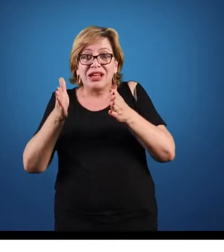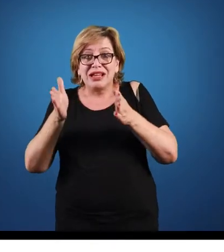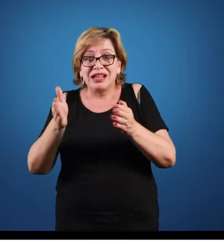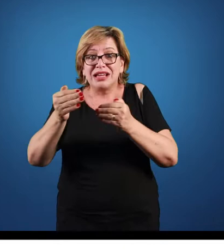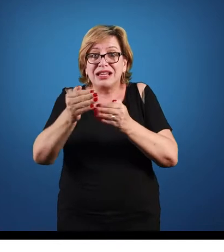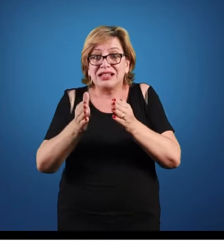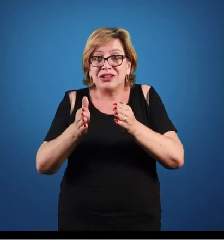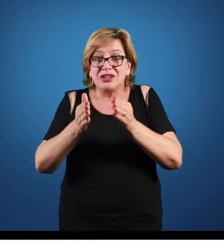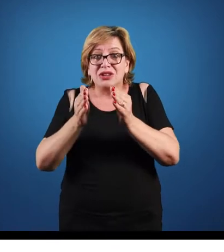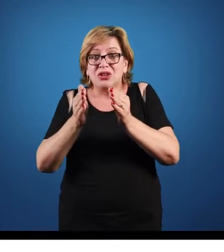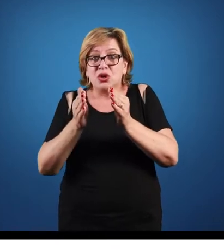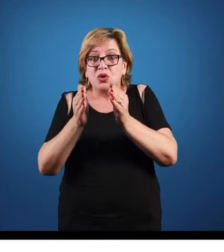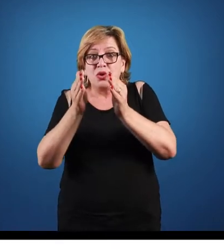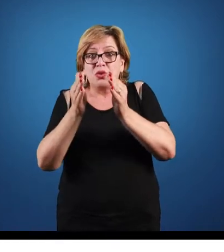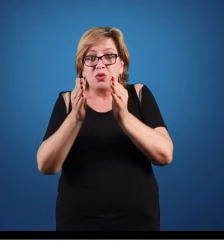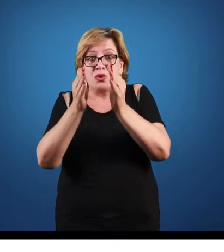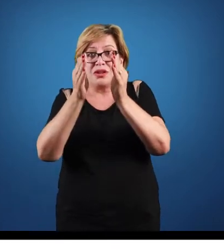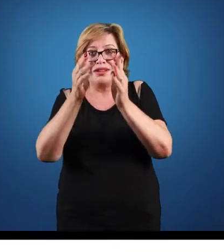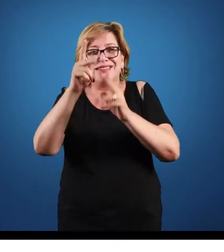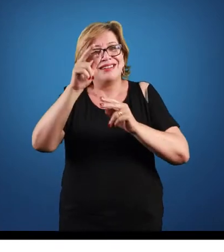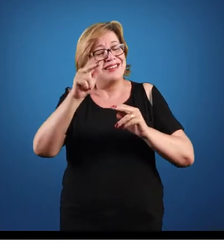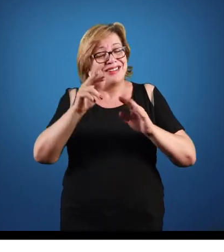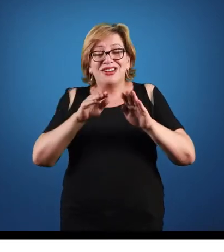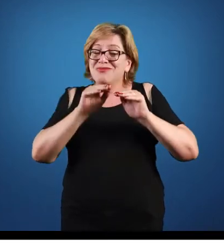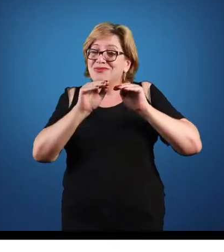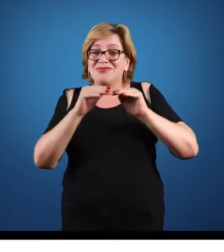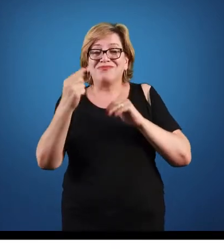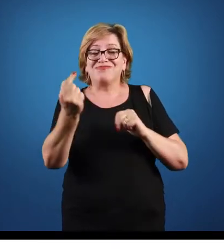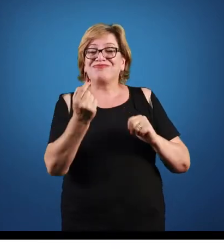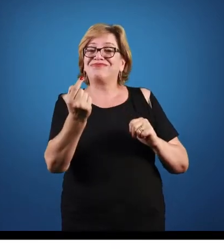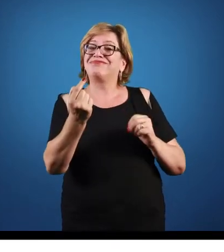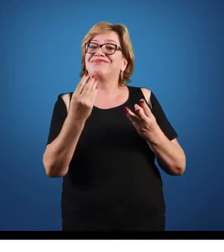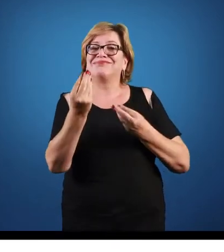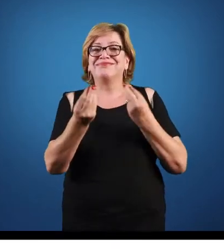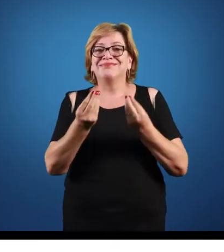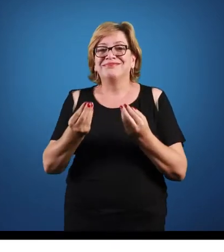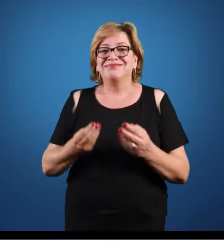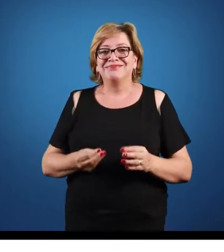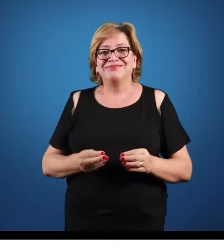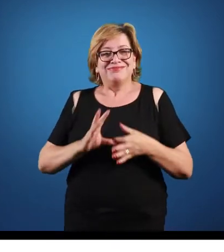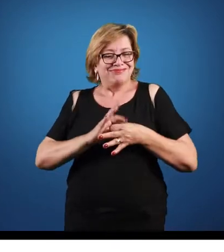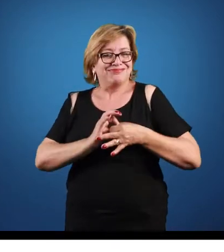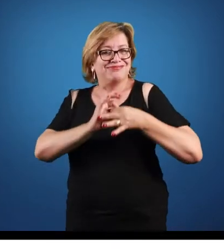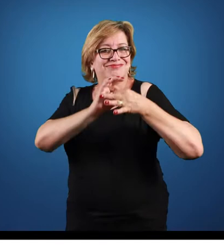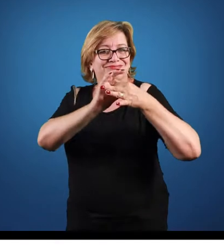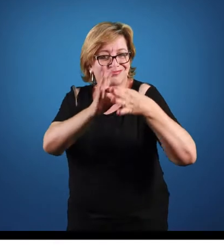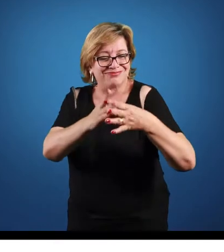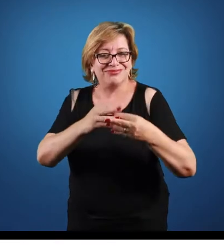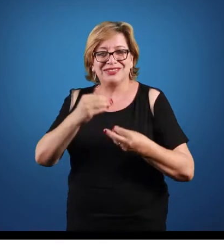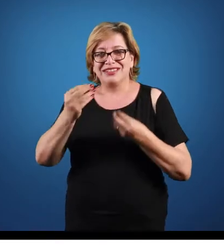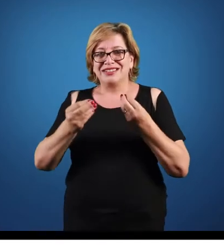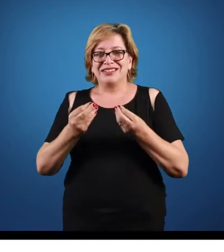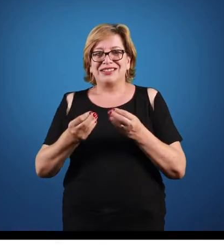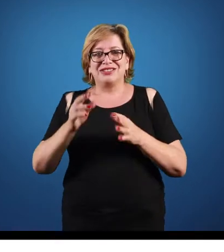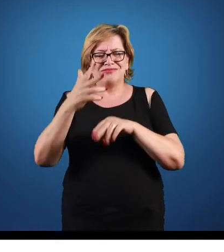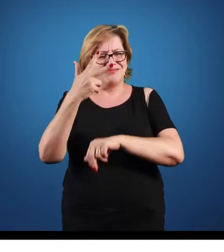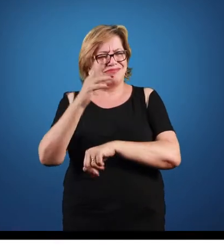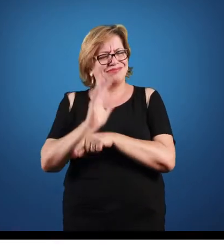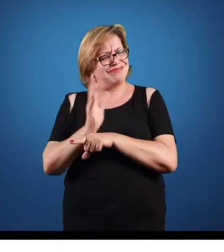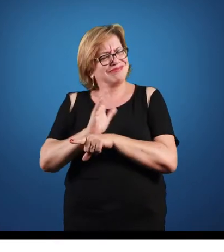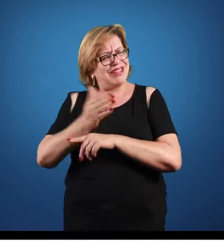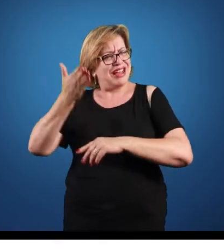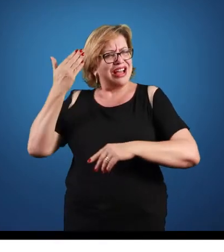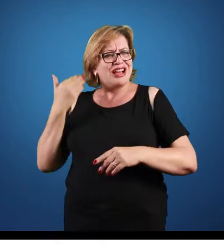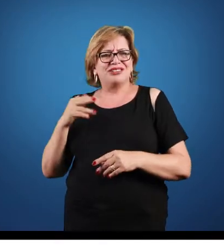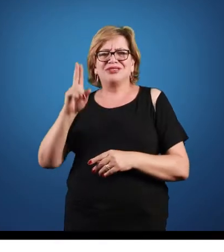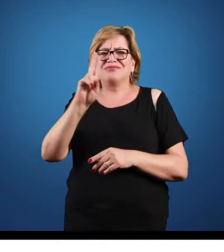caixão ele vai sair um pouco do bairro como seu o cachorro é se movimentar sozinho isso mas é a técnica stop motion colocando carregando um caixão é o cinema usava muito essa